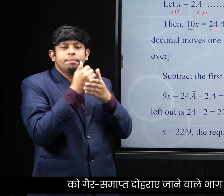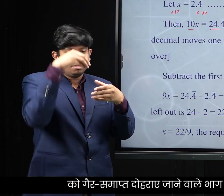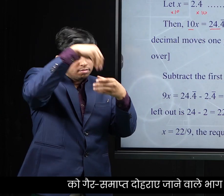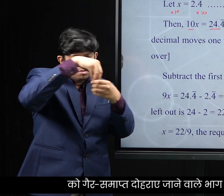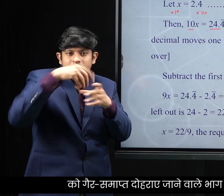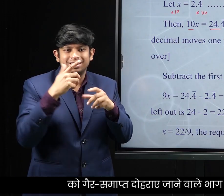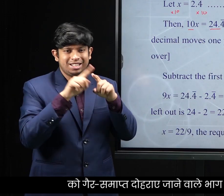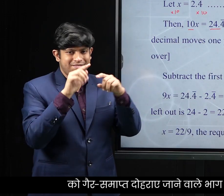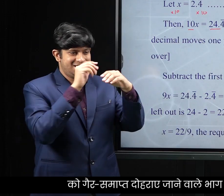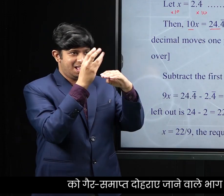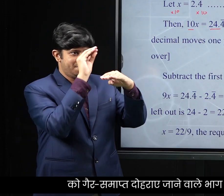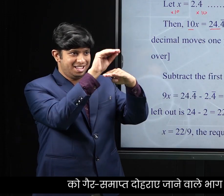बदलने के लिए करते हैं।